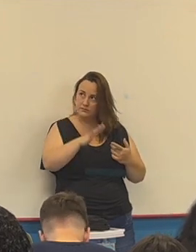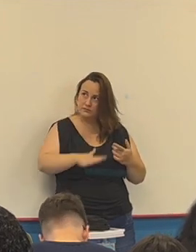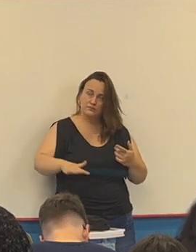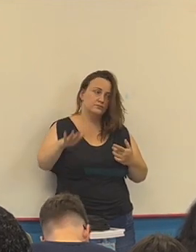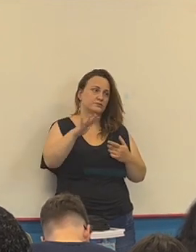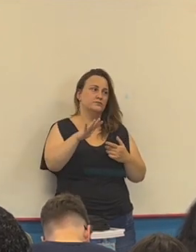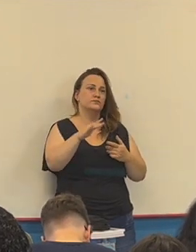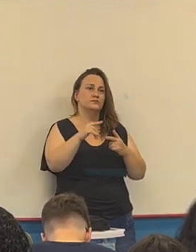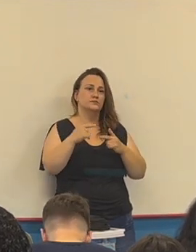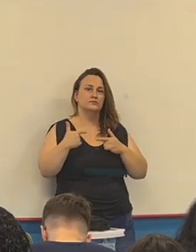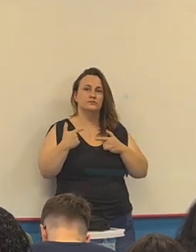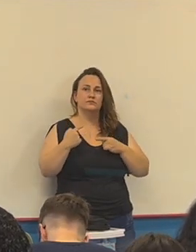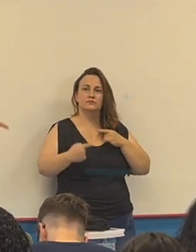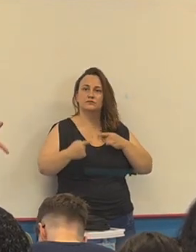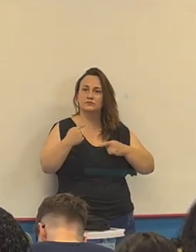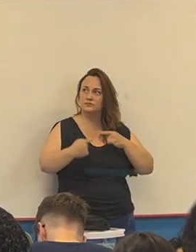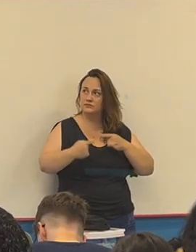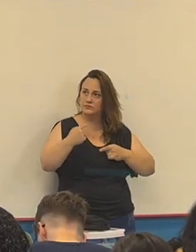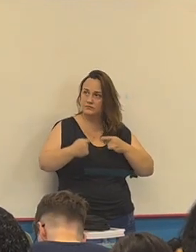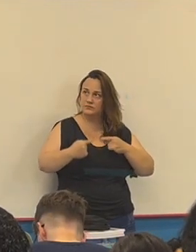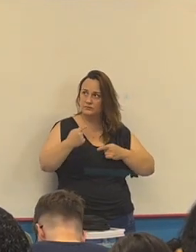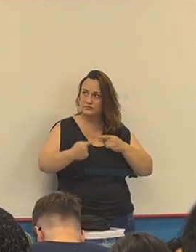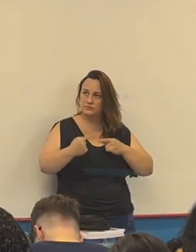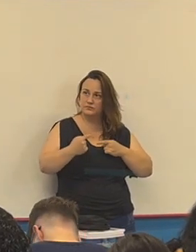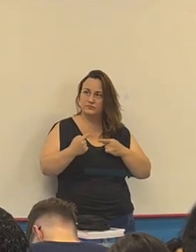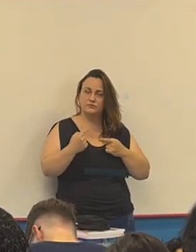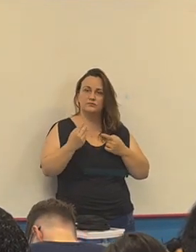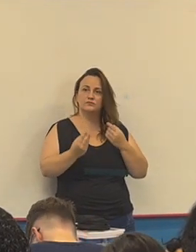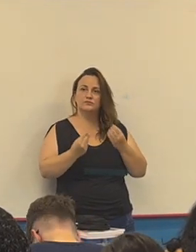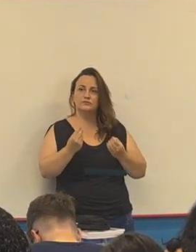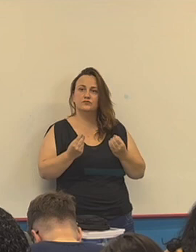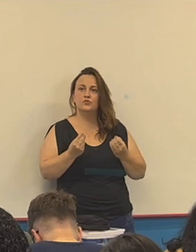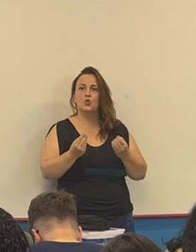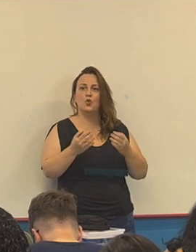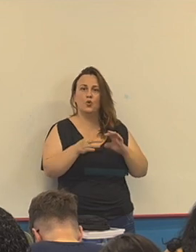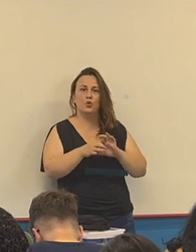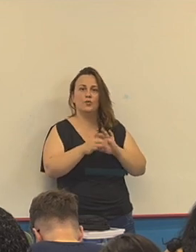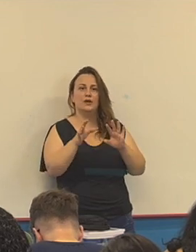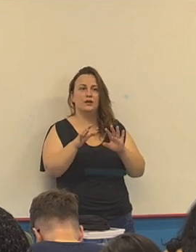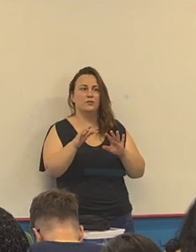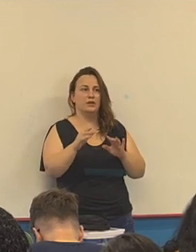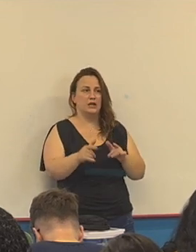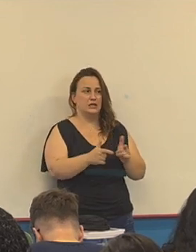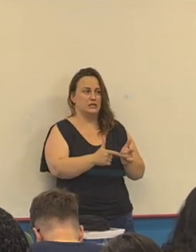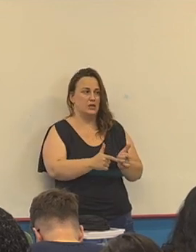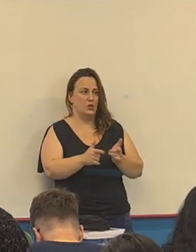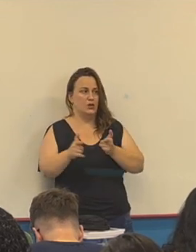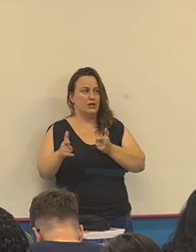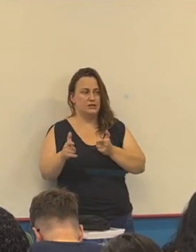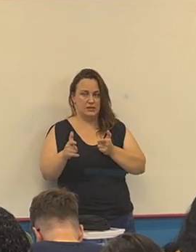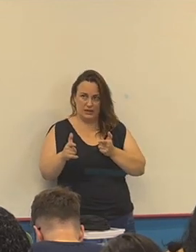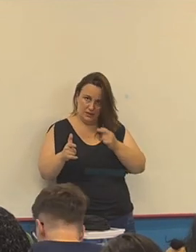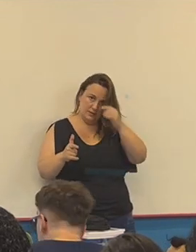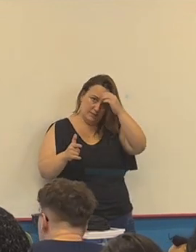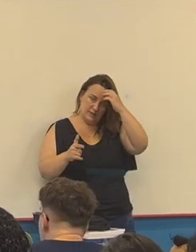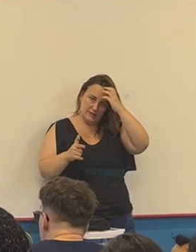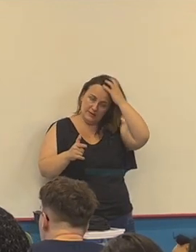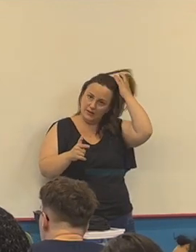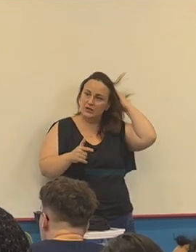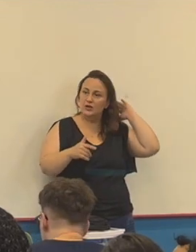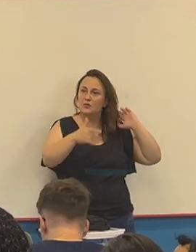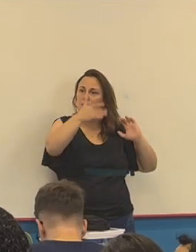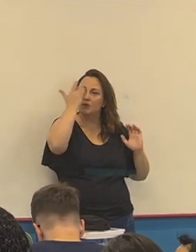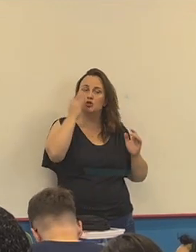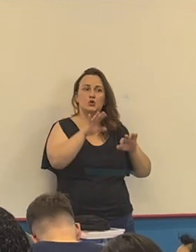essa é uma questão política. Então, é a crítica a toda essa questão da liberação das armas pelo uso de